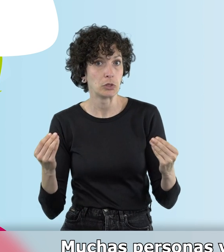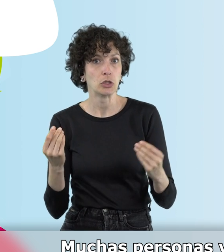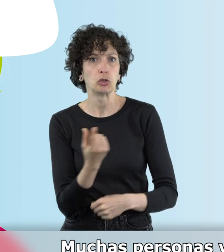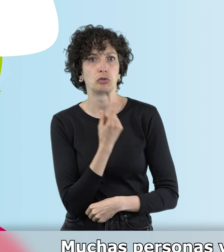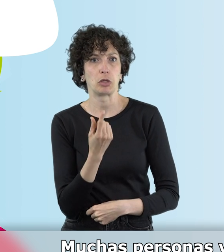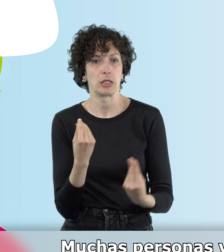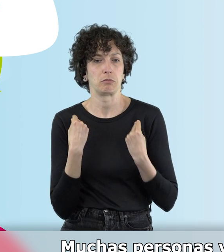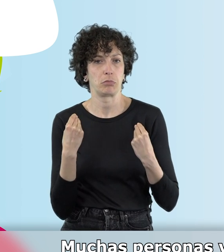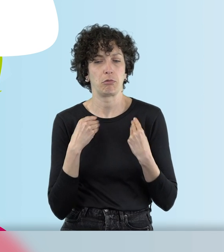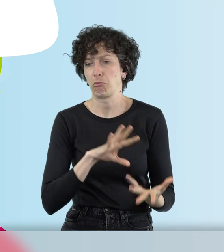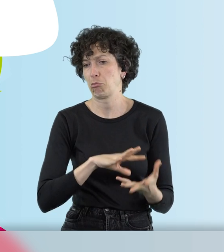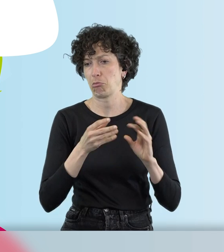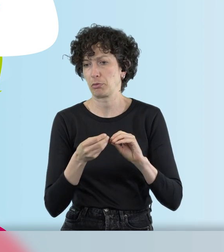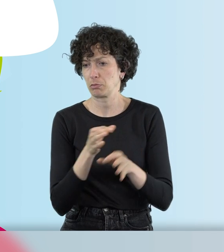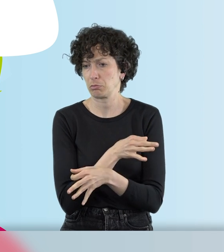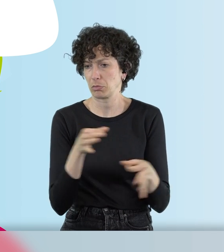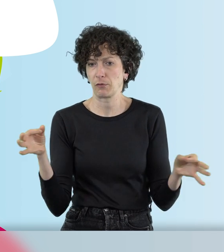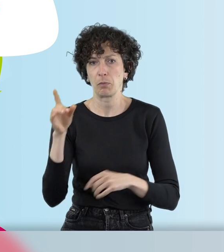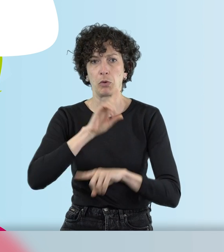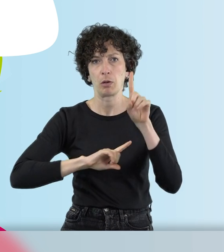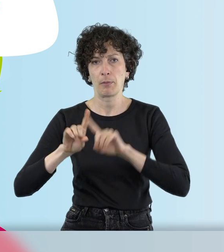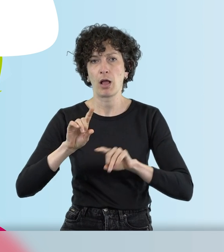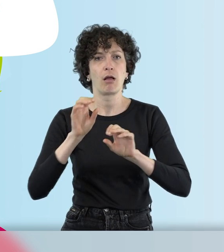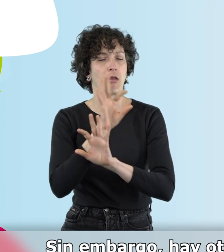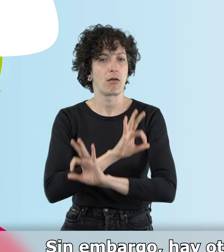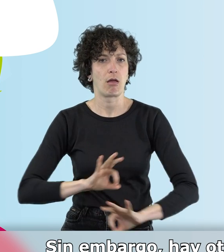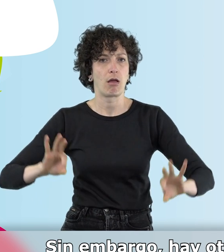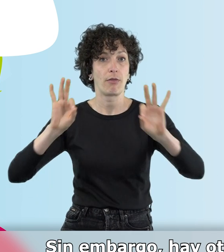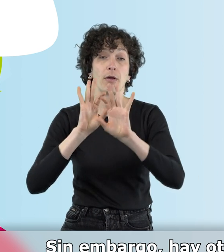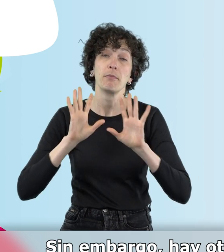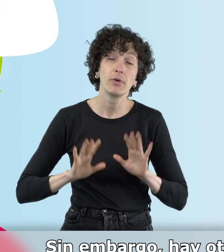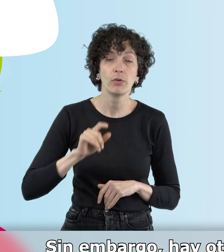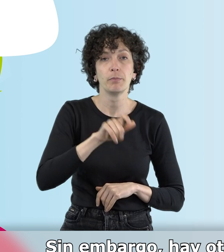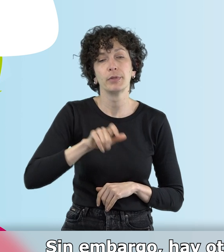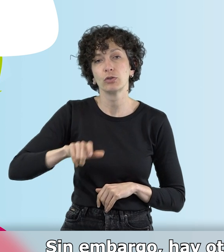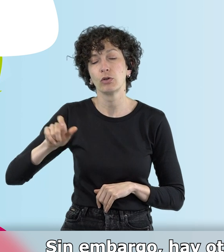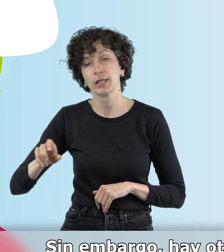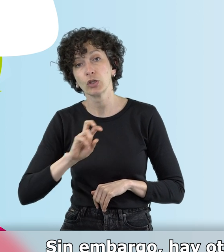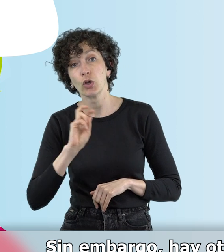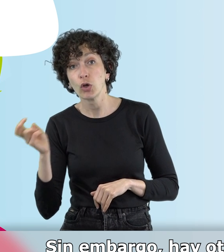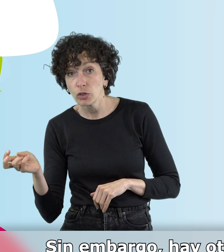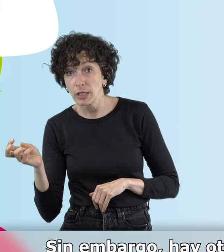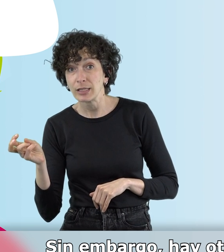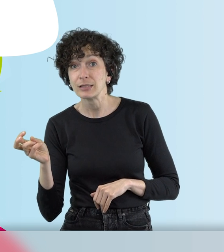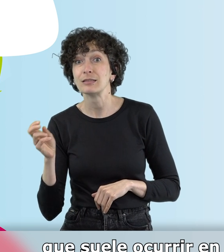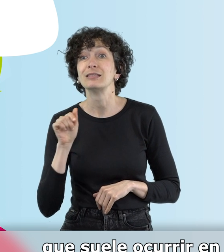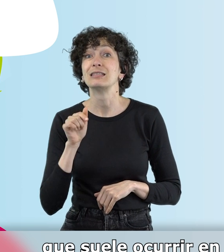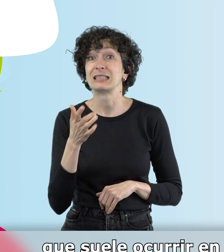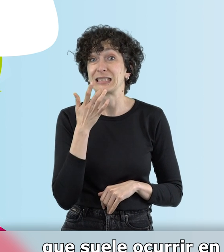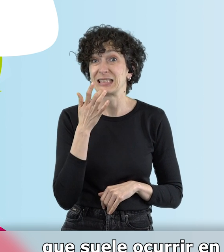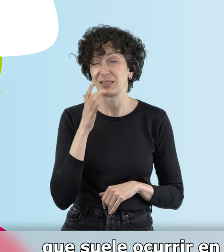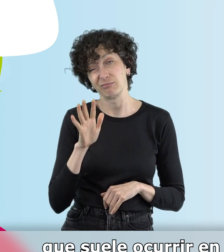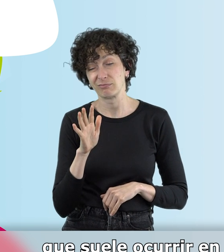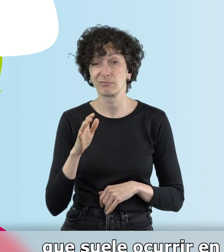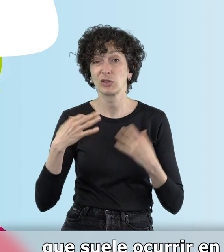solas y se adaptan perfectamente y no les genera ningún problema. Sin embargo, hay otras personas que esta situación que